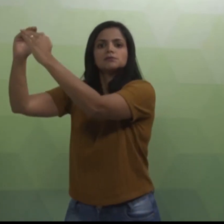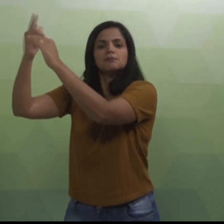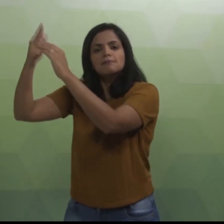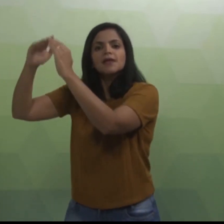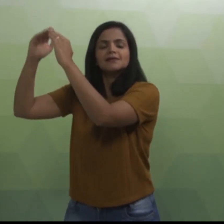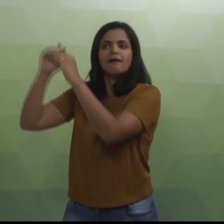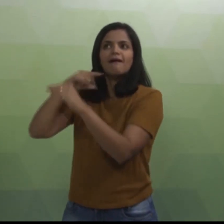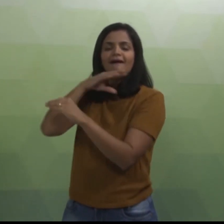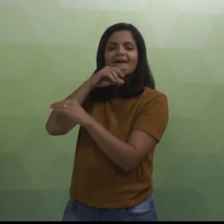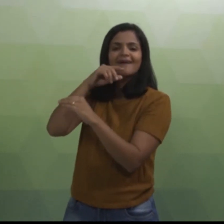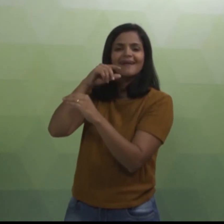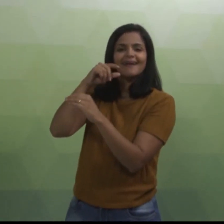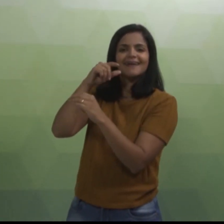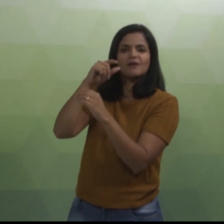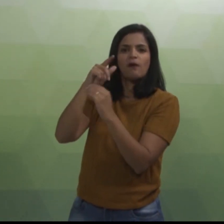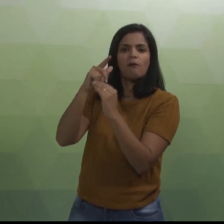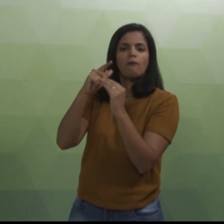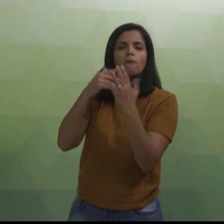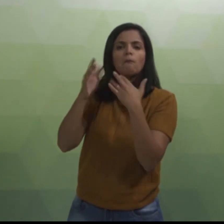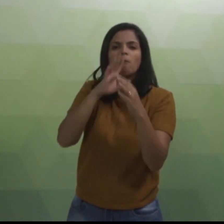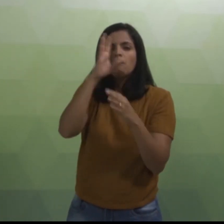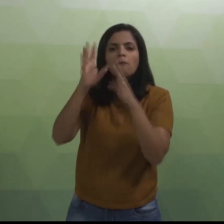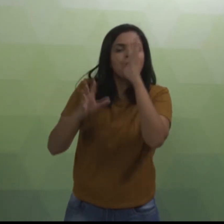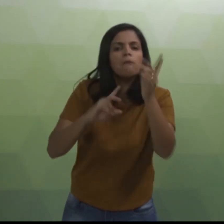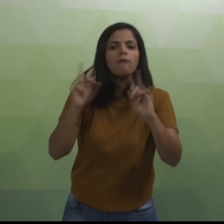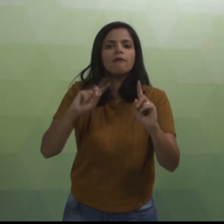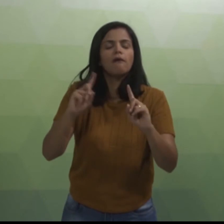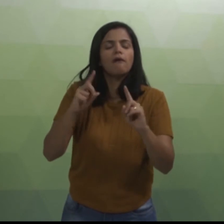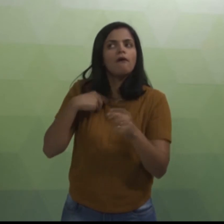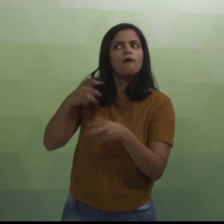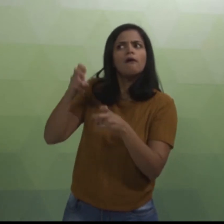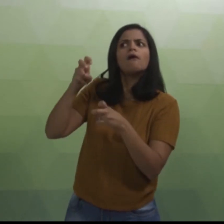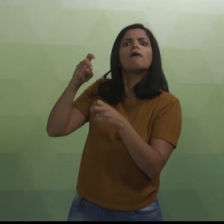marcação. Não posso fazer aleatoriamente, não.